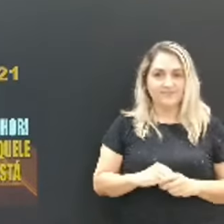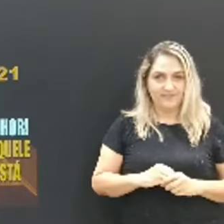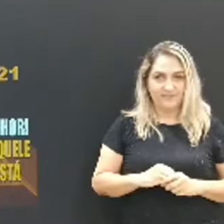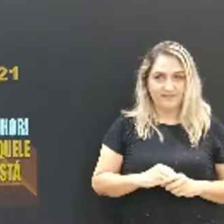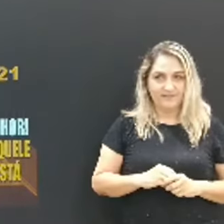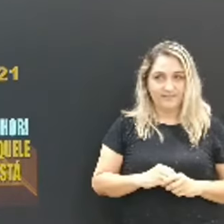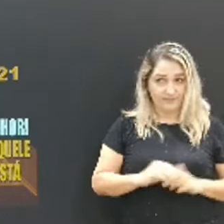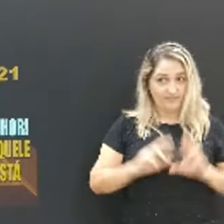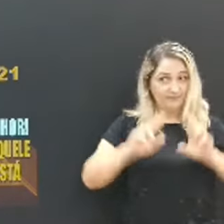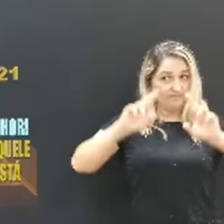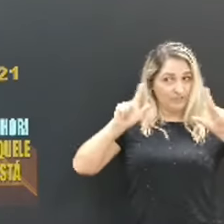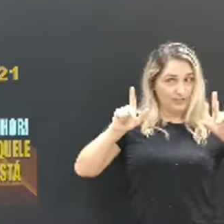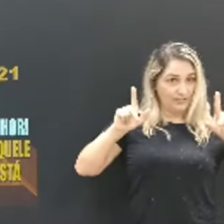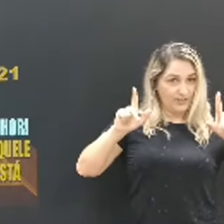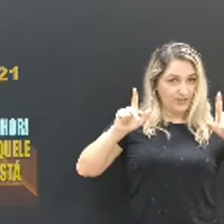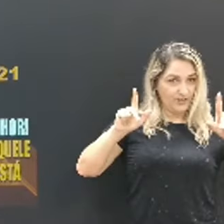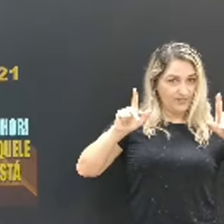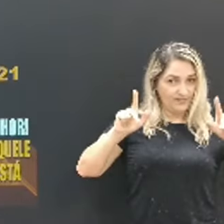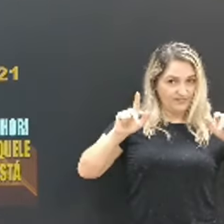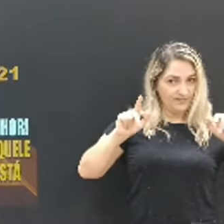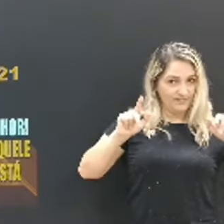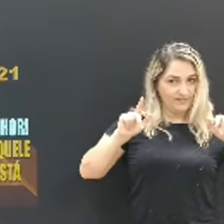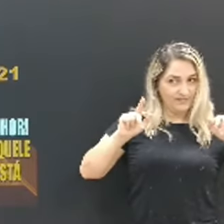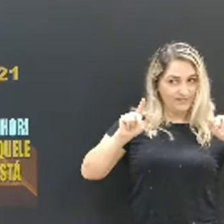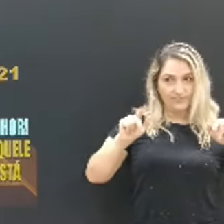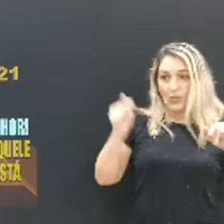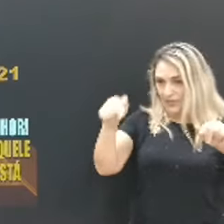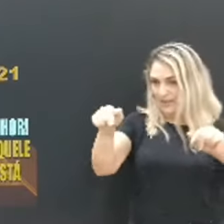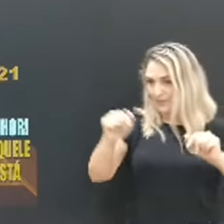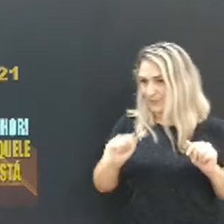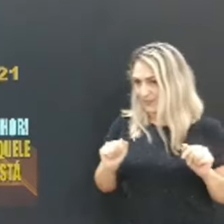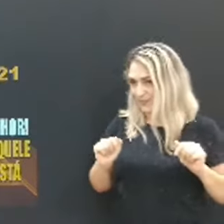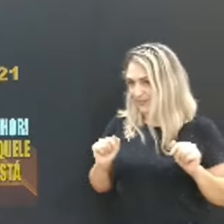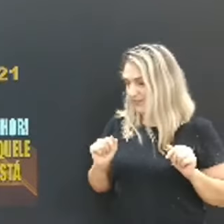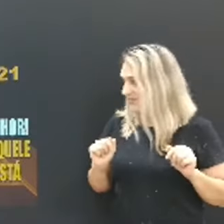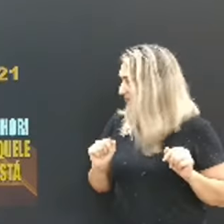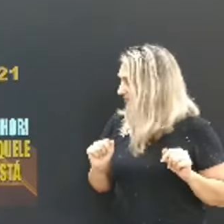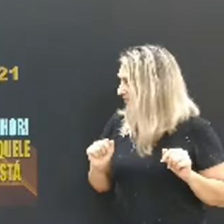esse sim tem direito a entrar no céu. É diferente, vocês perceberam? Vamos ver mais um pouquinho?